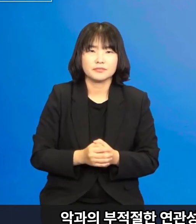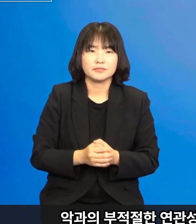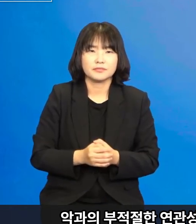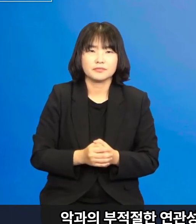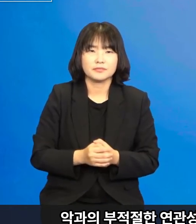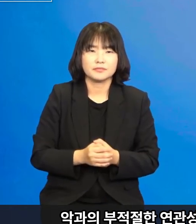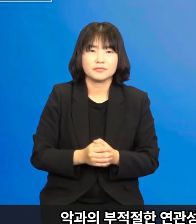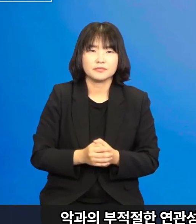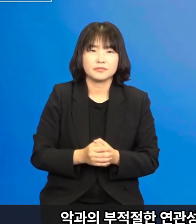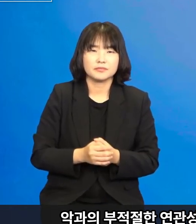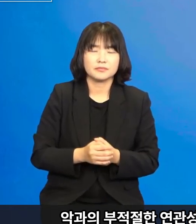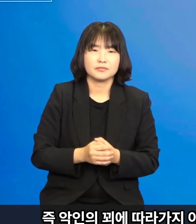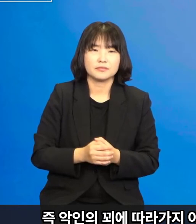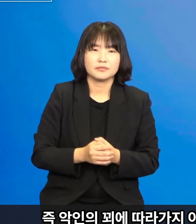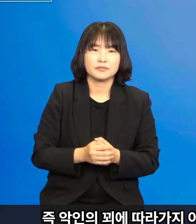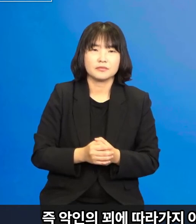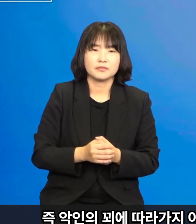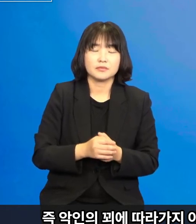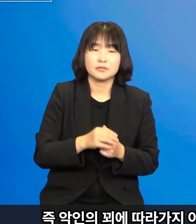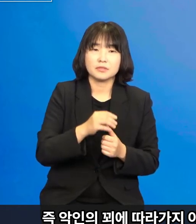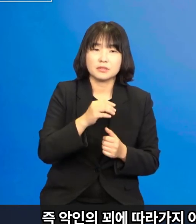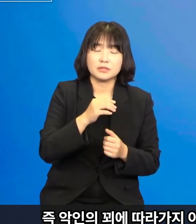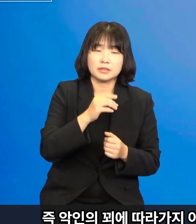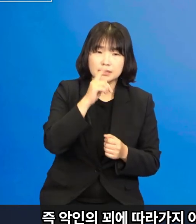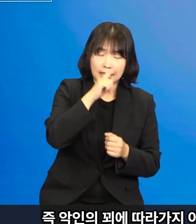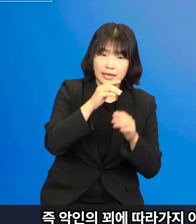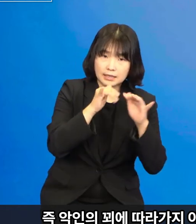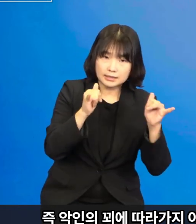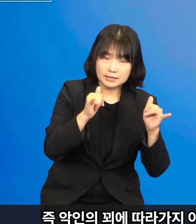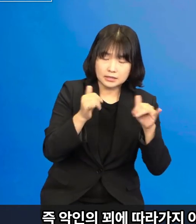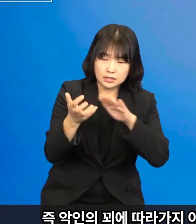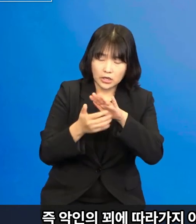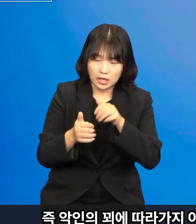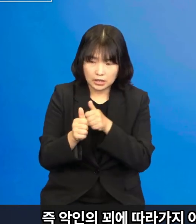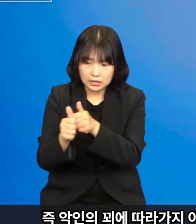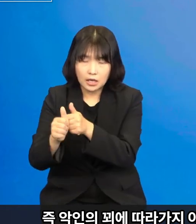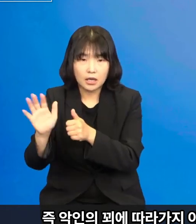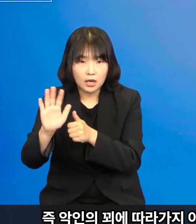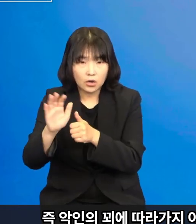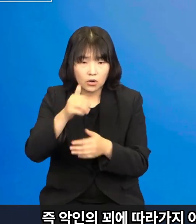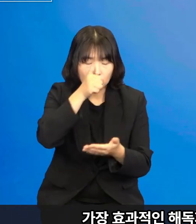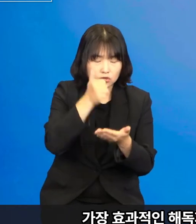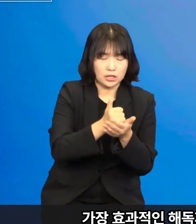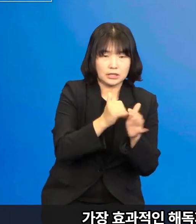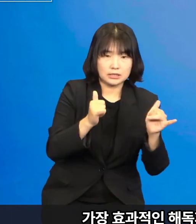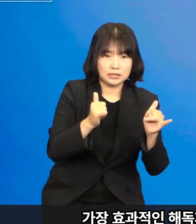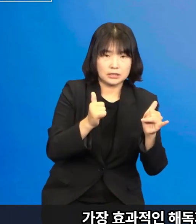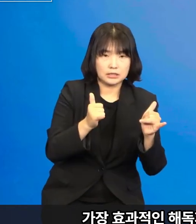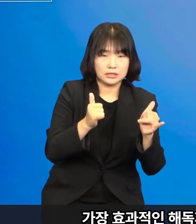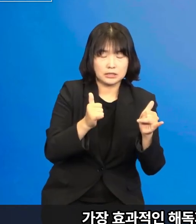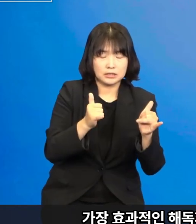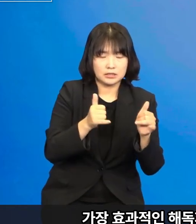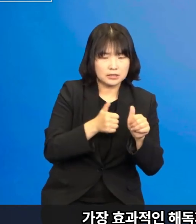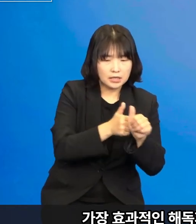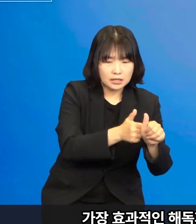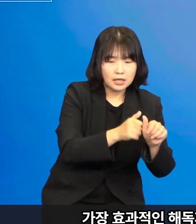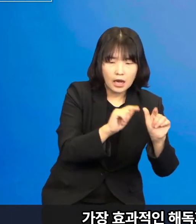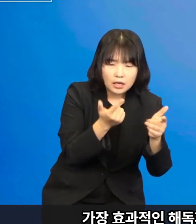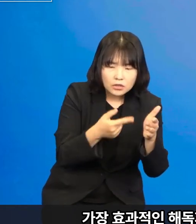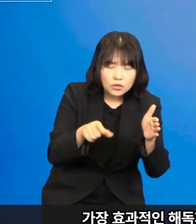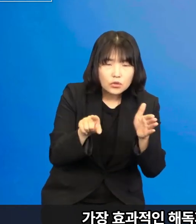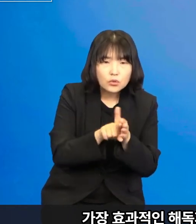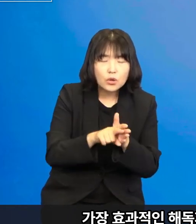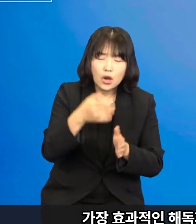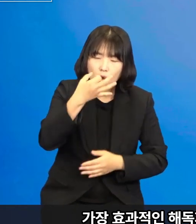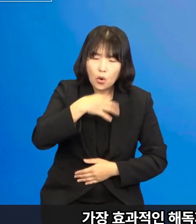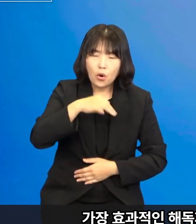효과적인 해독제가 된다. 즉 악인의 꾀에 따라가지 아니하고 죄인의 길에 서지 않기 위한 가장 효과적인